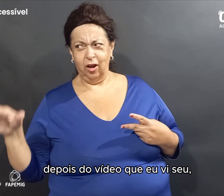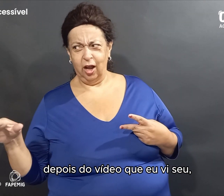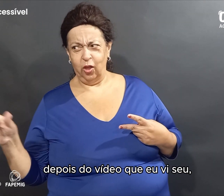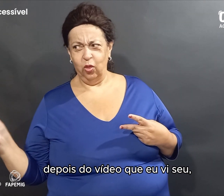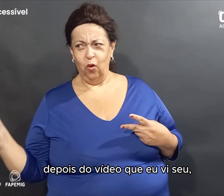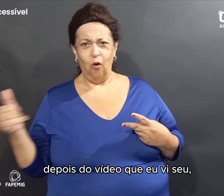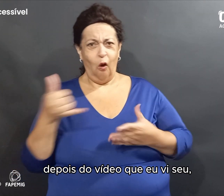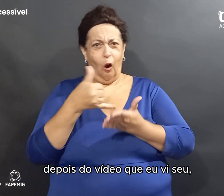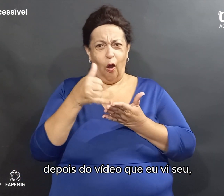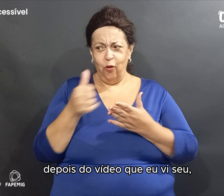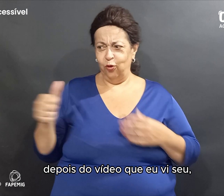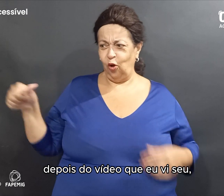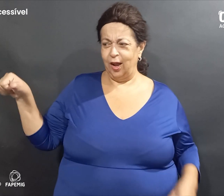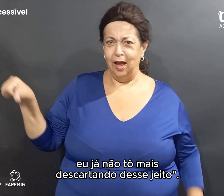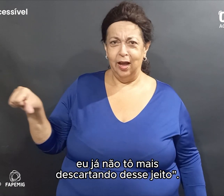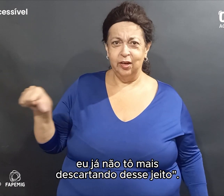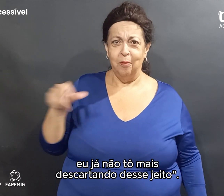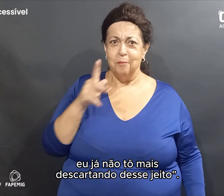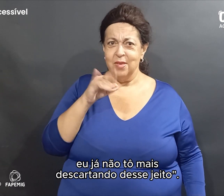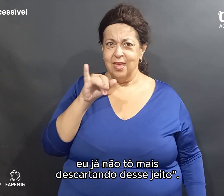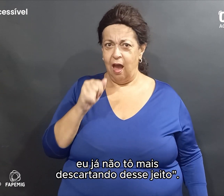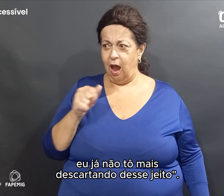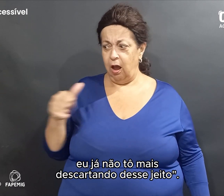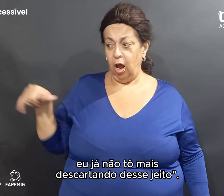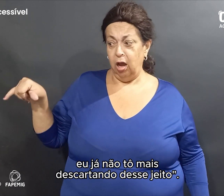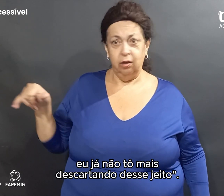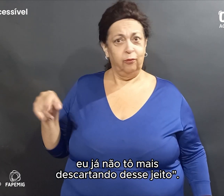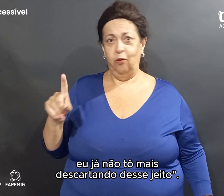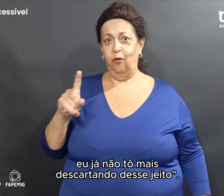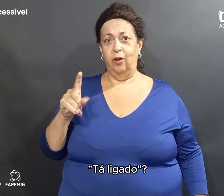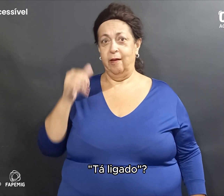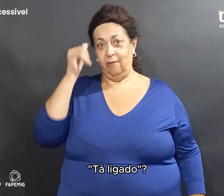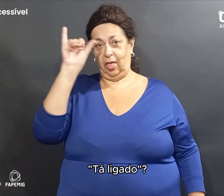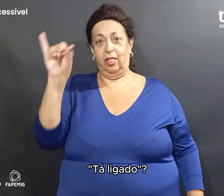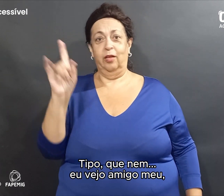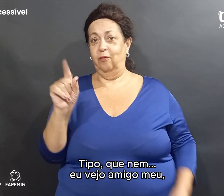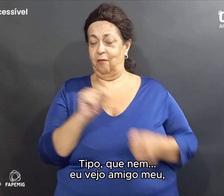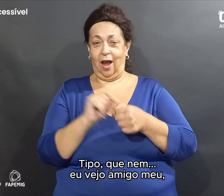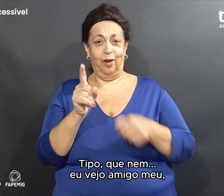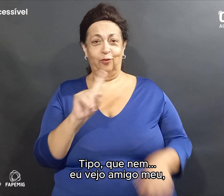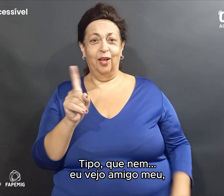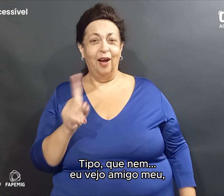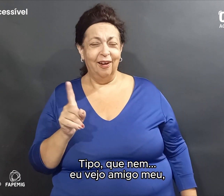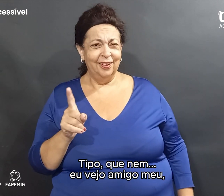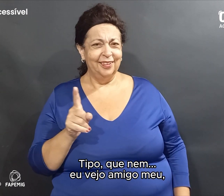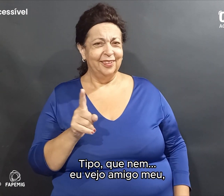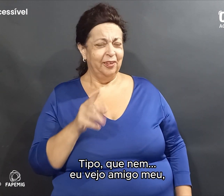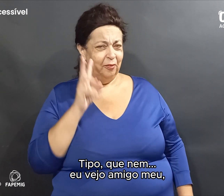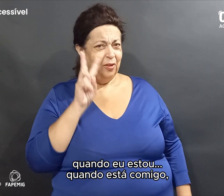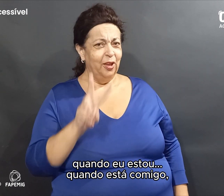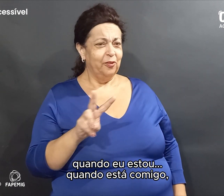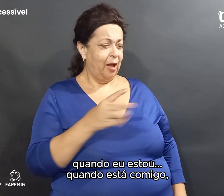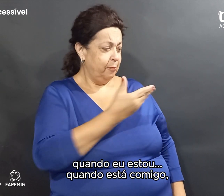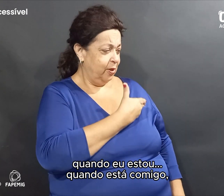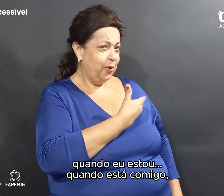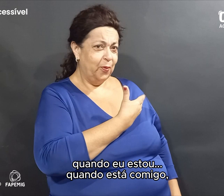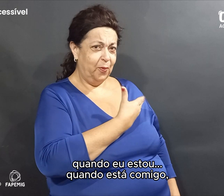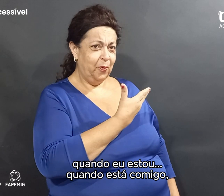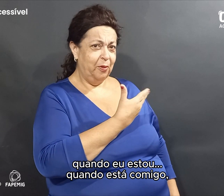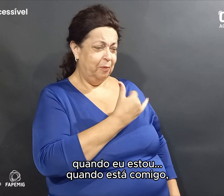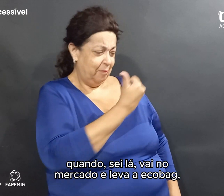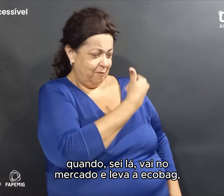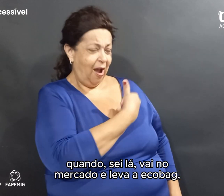depois do vídeo que eu vi seu, eu já não tô mais descartando desse jeito, tá ligado? Tipo, que nem eu vejo amigo meu, quando